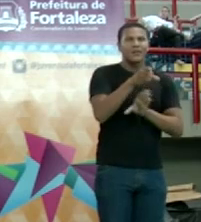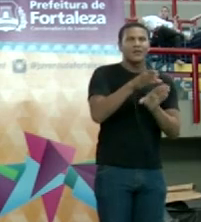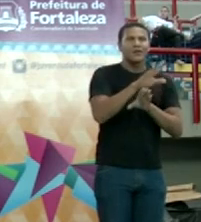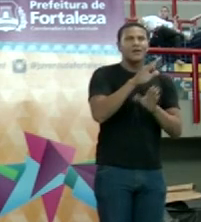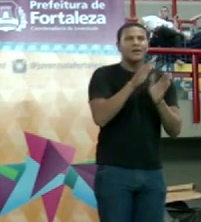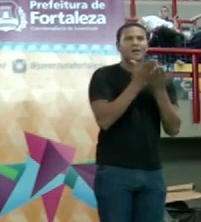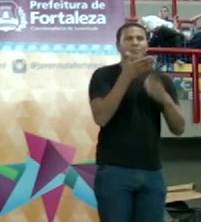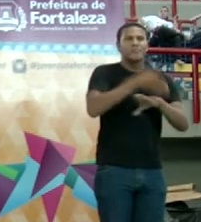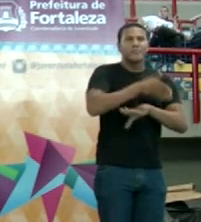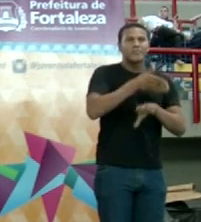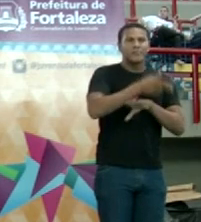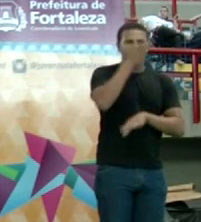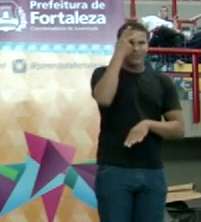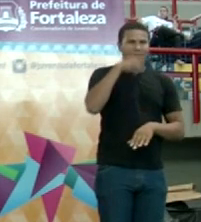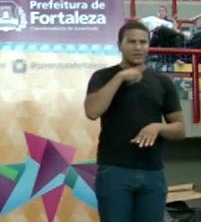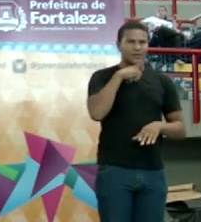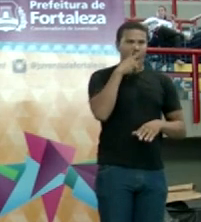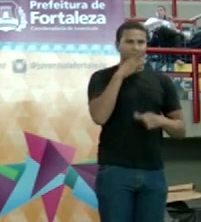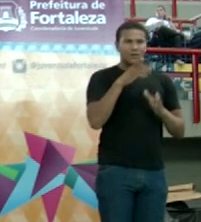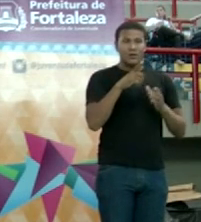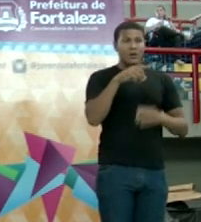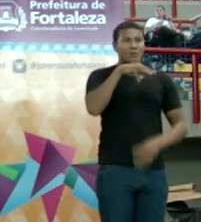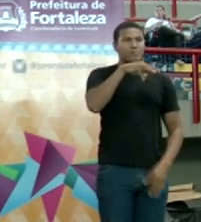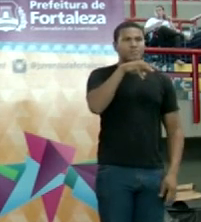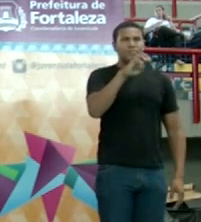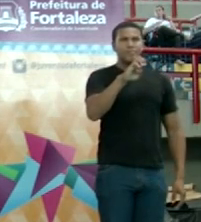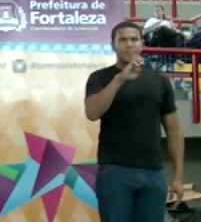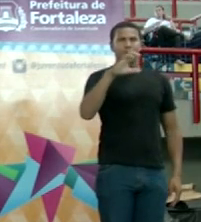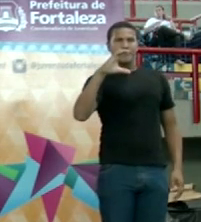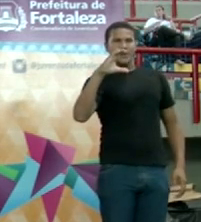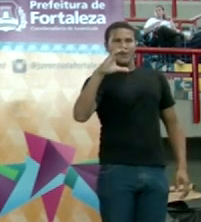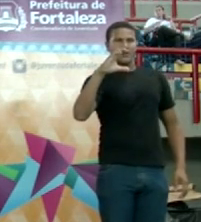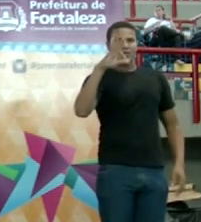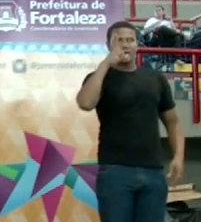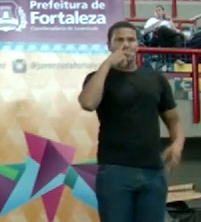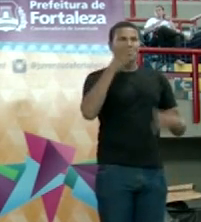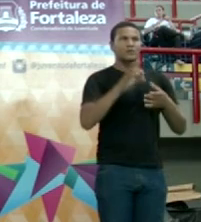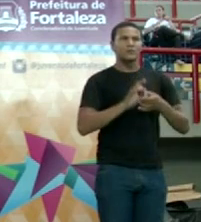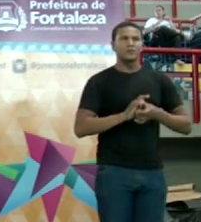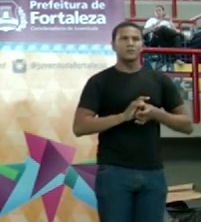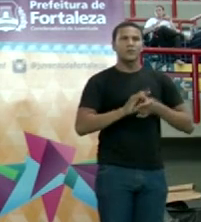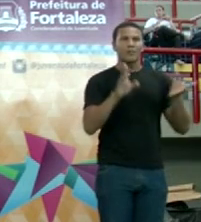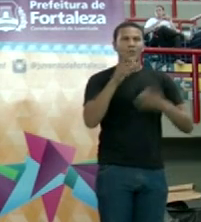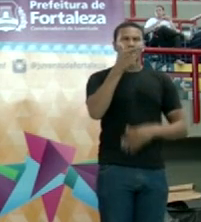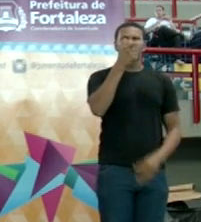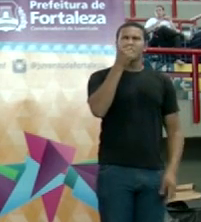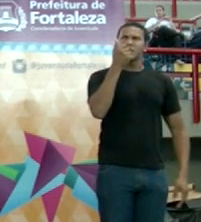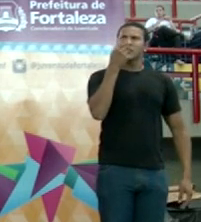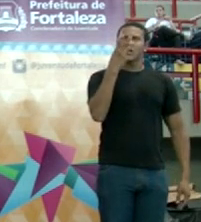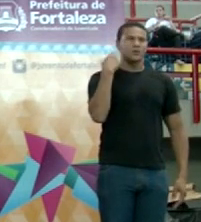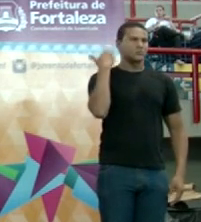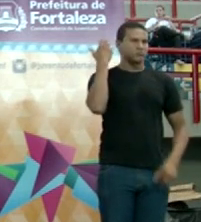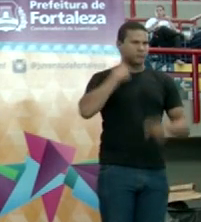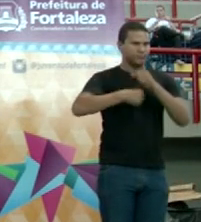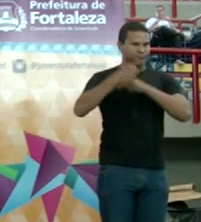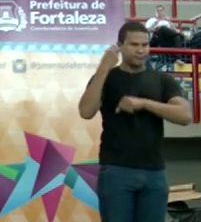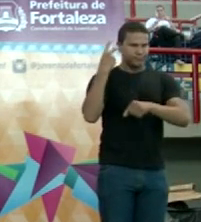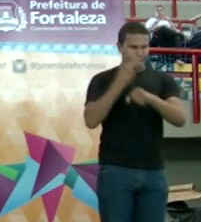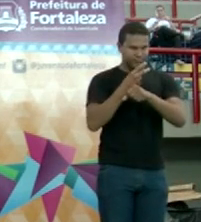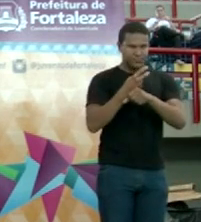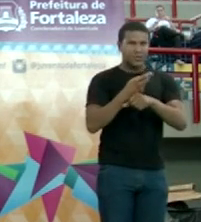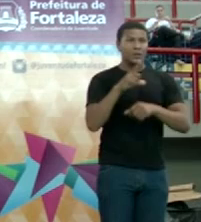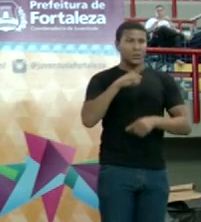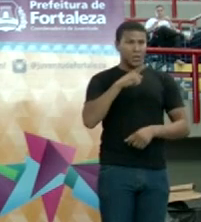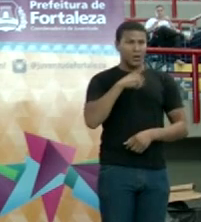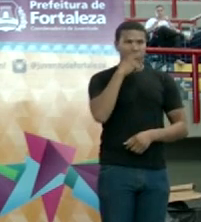participante é uma cartilha que o MEC-INEP liberou em 2013. Foi a última vez que